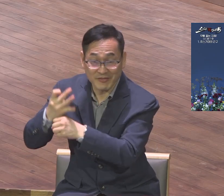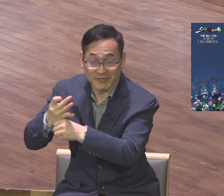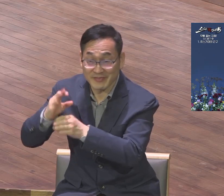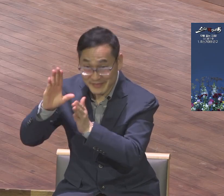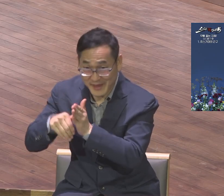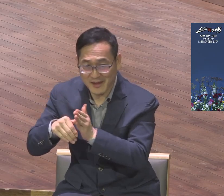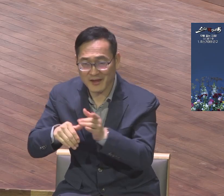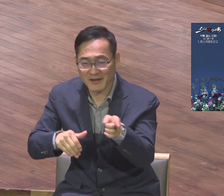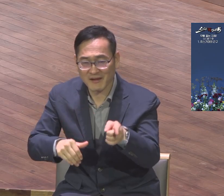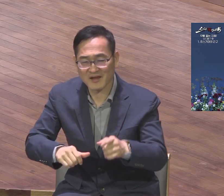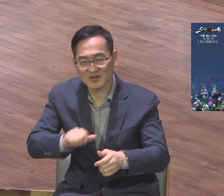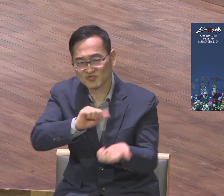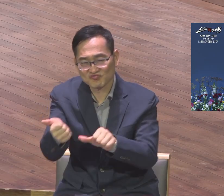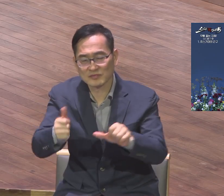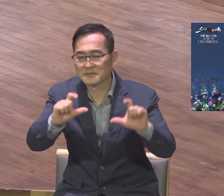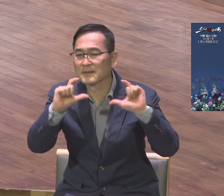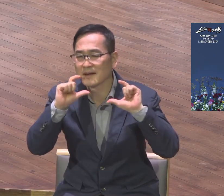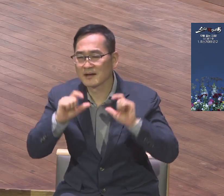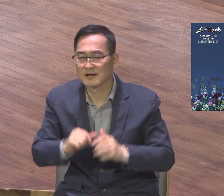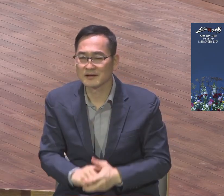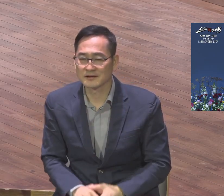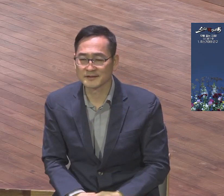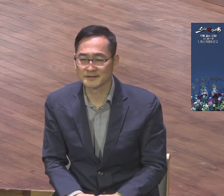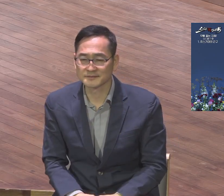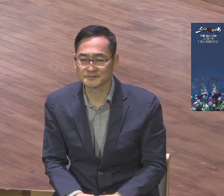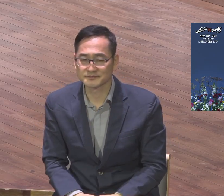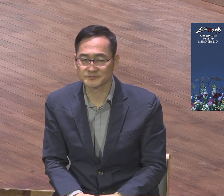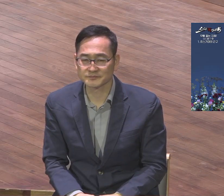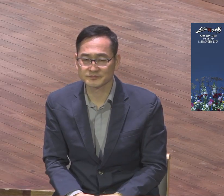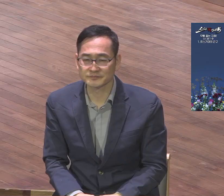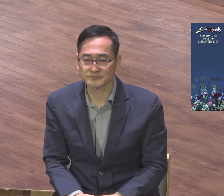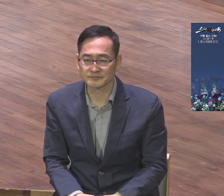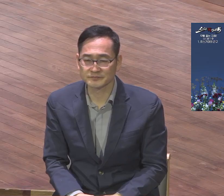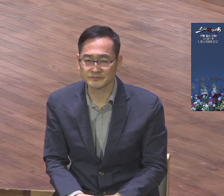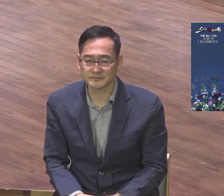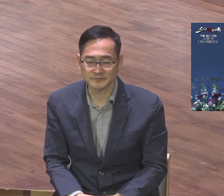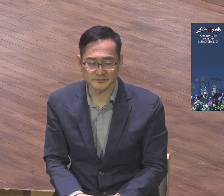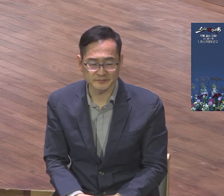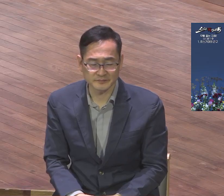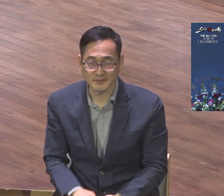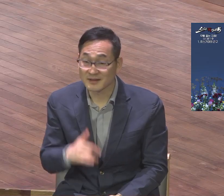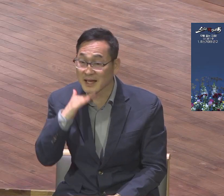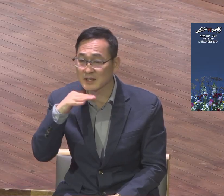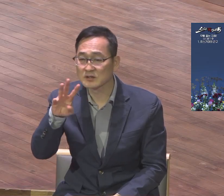왕된 14년이 되어서 그때 그 나이가